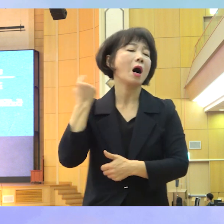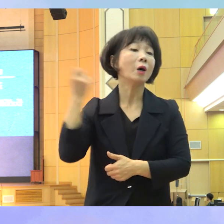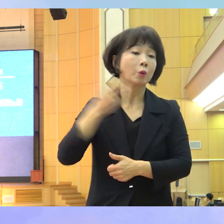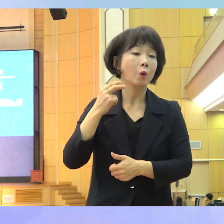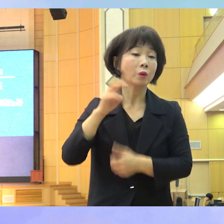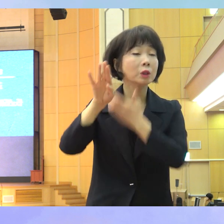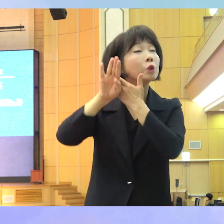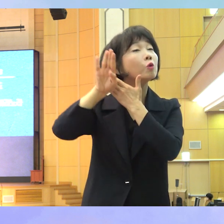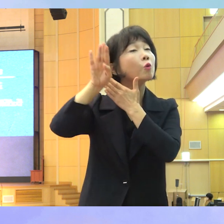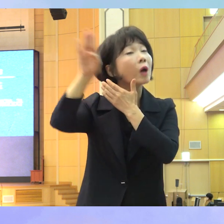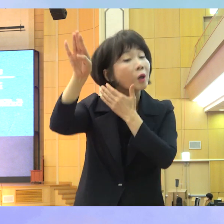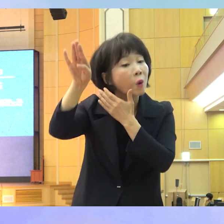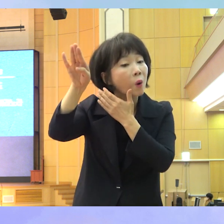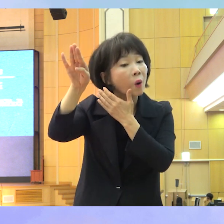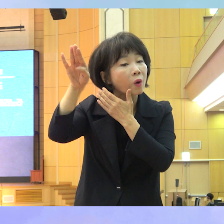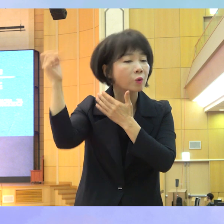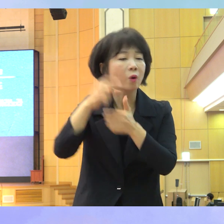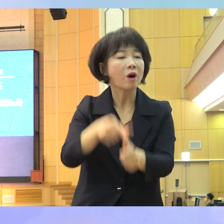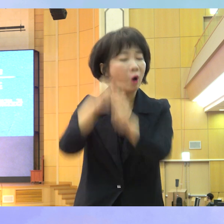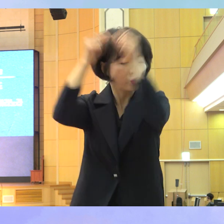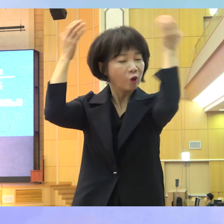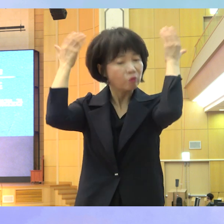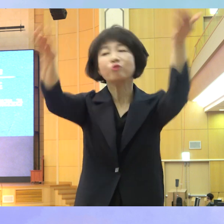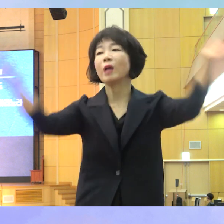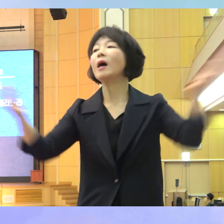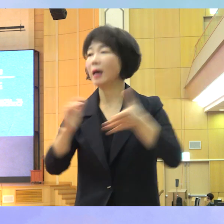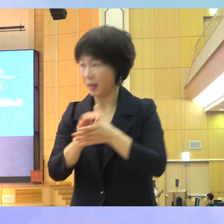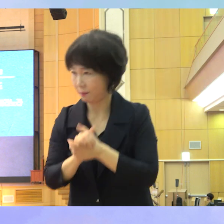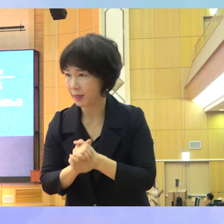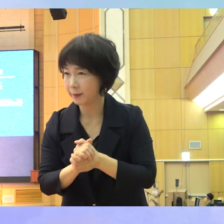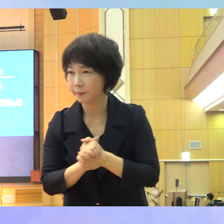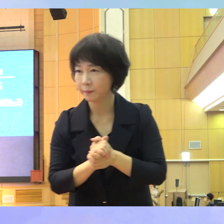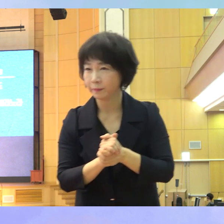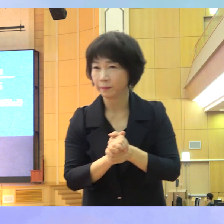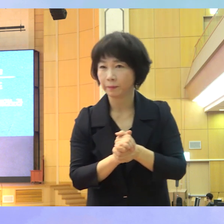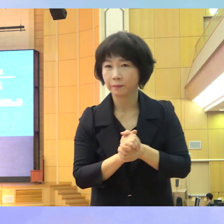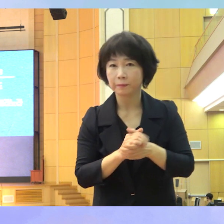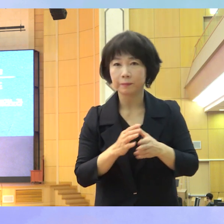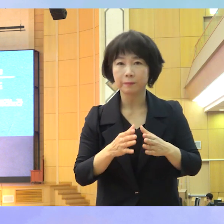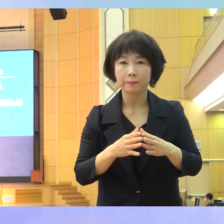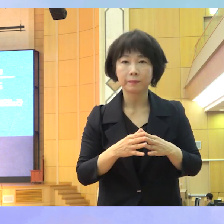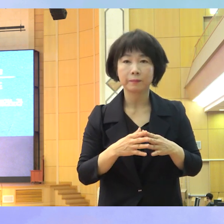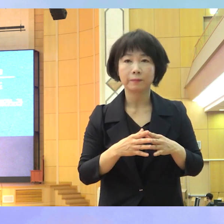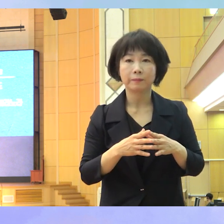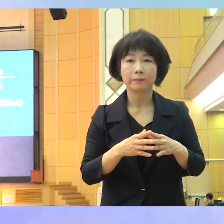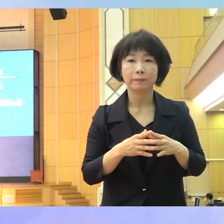또한 이후에라도 건지시기를. 할렐루야. 이게 그래서 오늘 본문 말씀이에요.